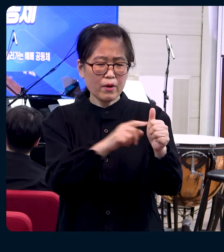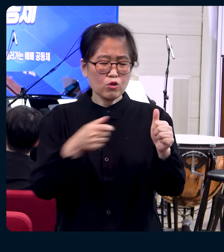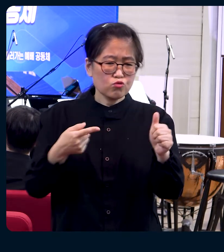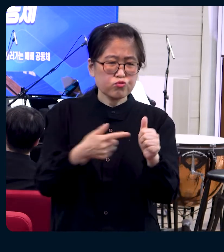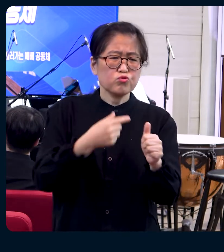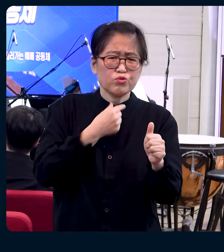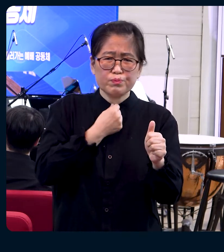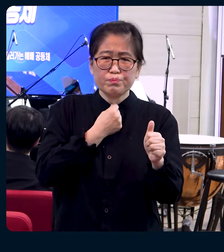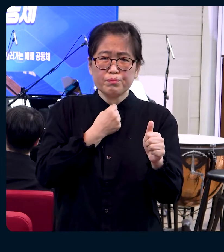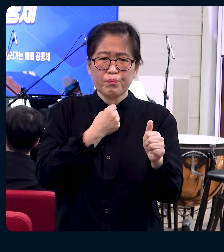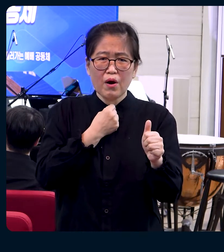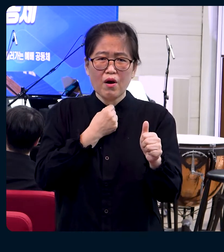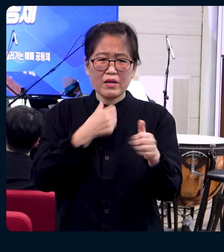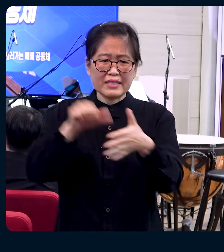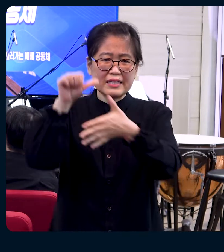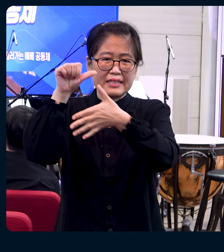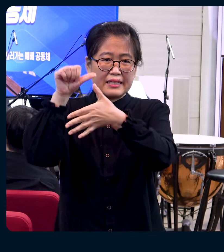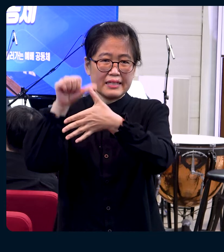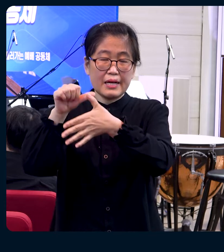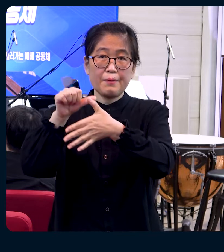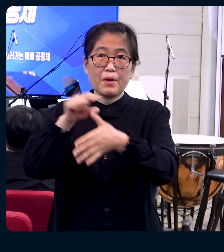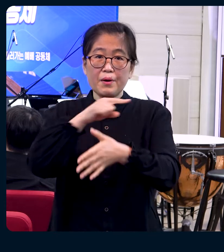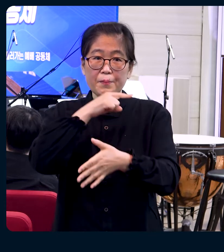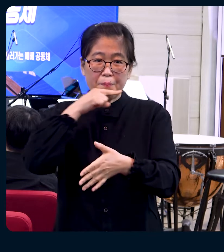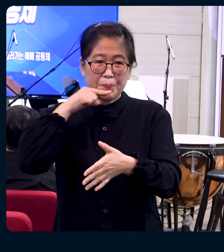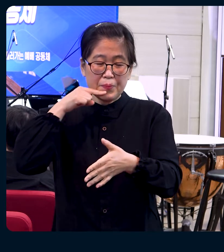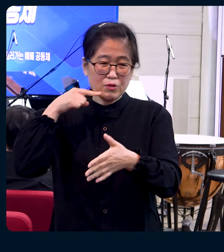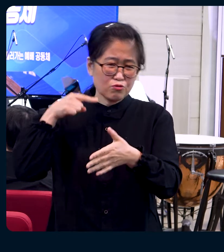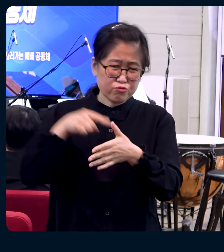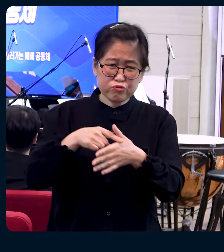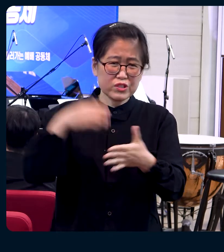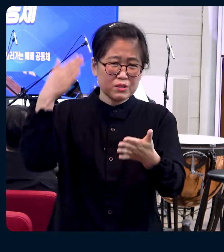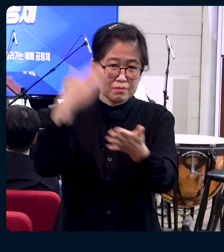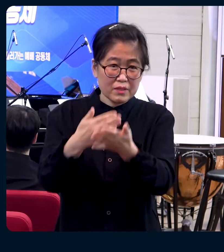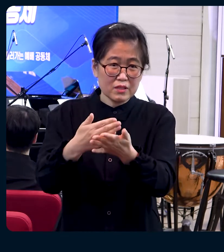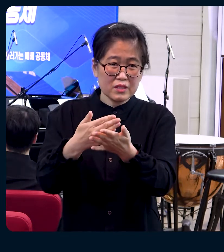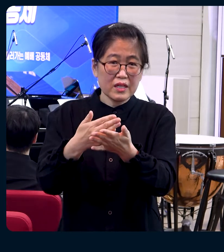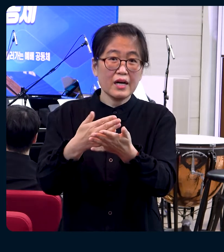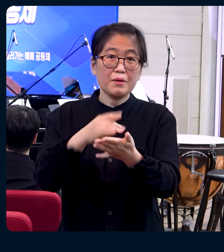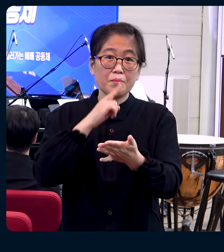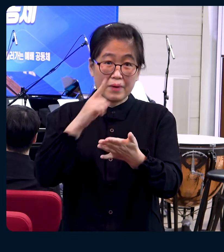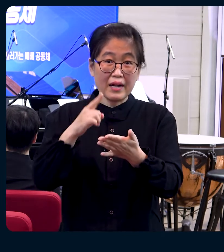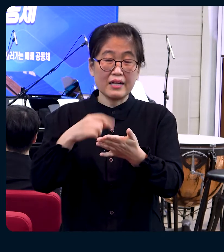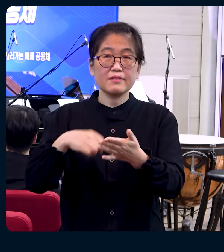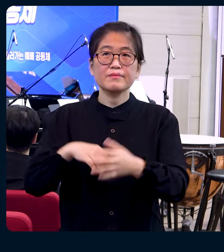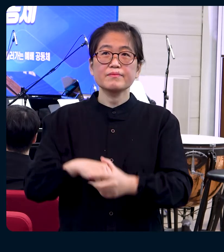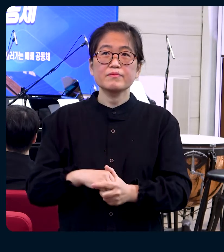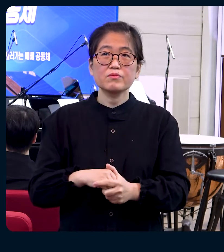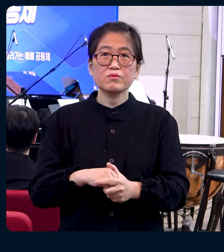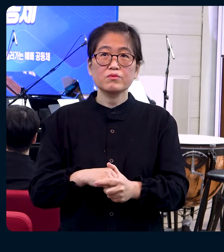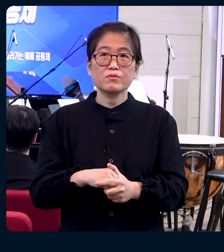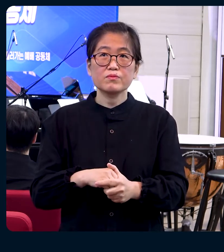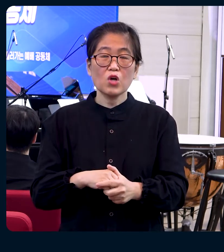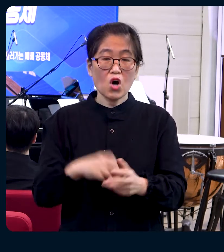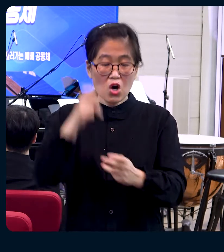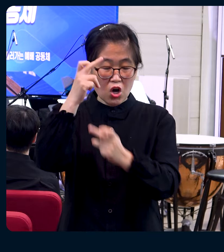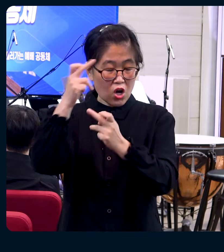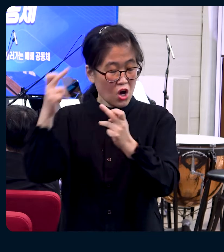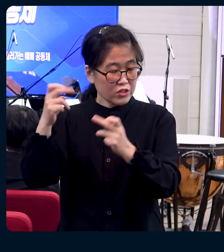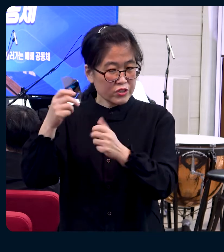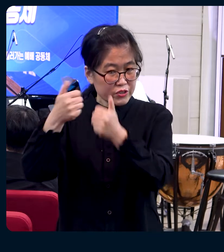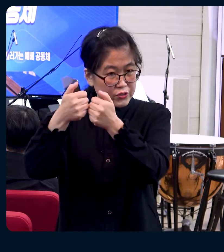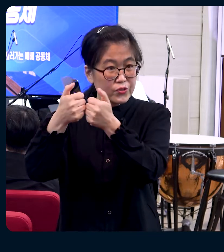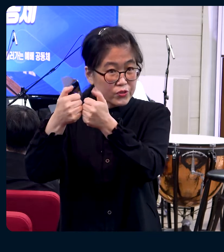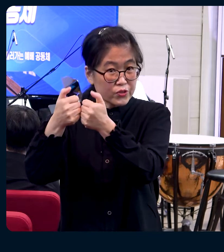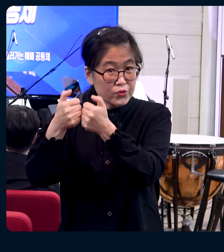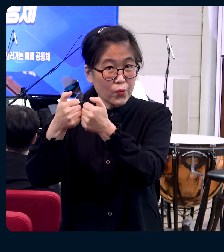아들 르우벤이 피를 흘려 죄를 범하지는 말자라고 죽이는 것 말렸습니다. 그리고 이 형제들이